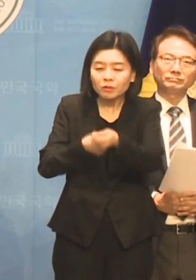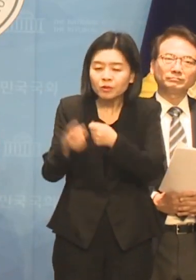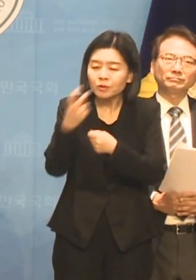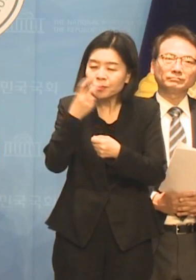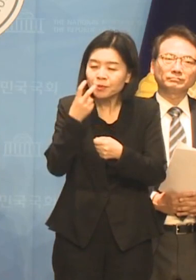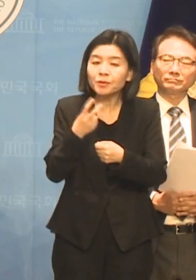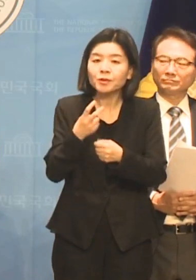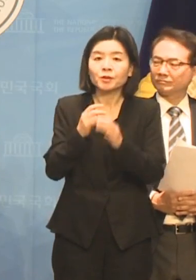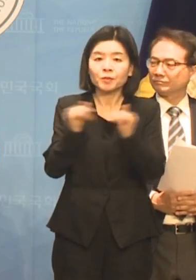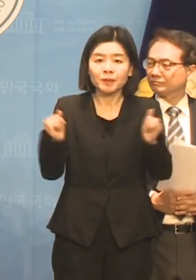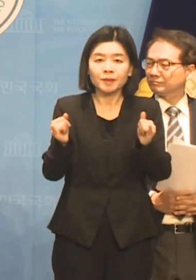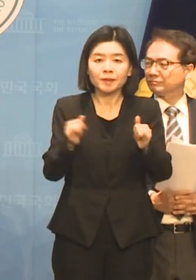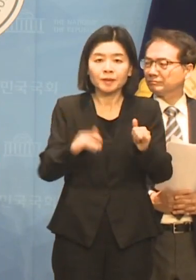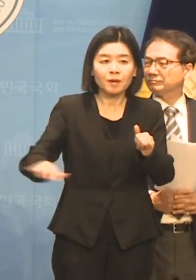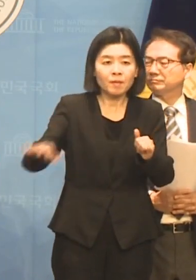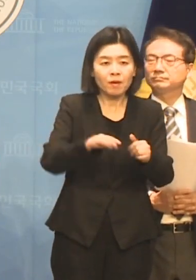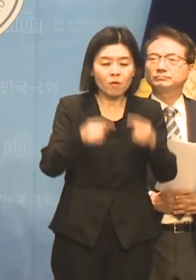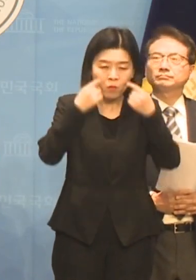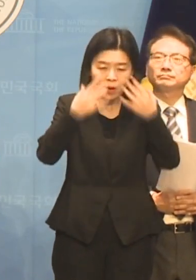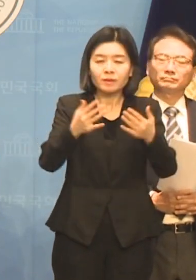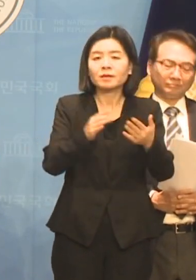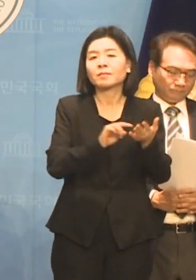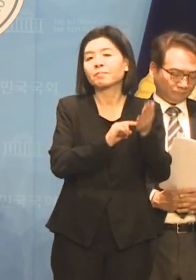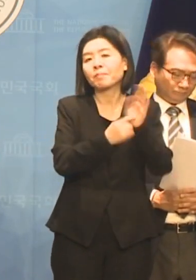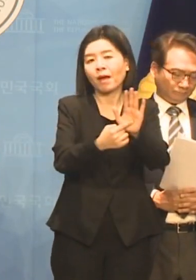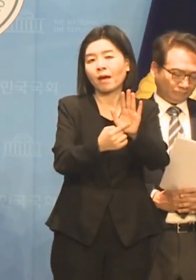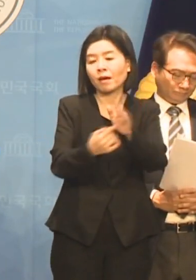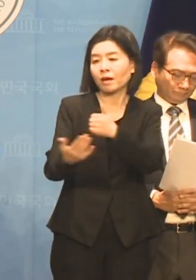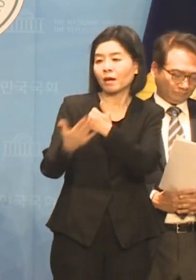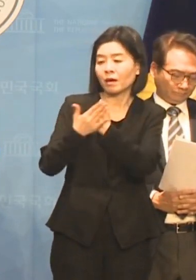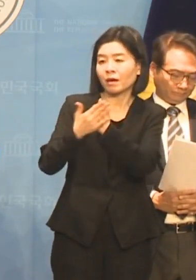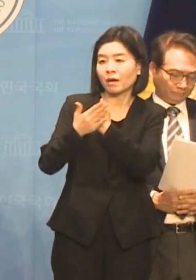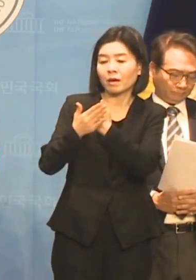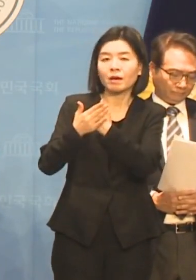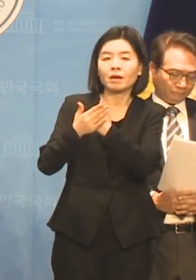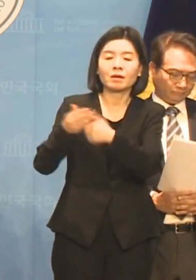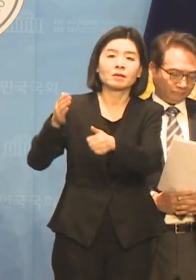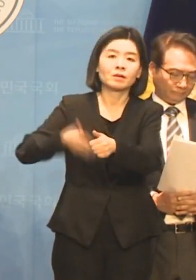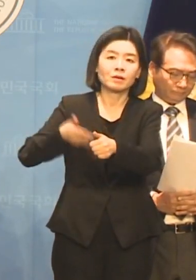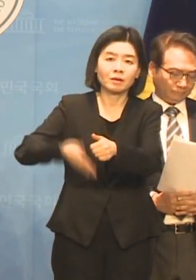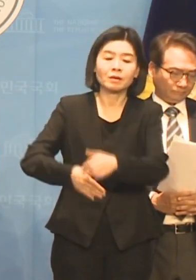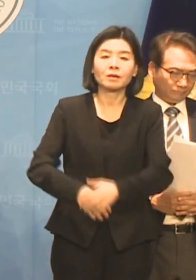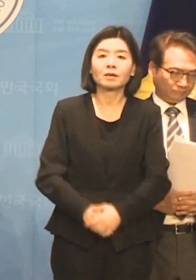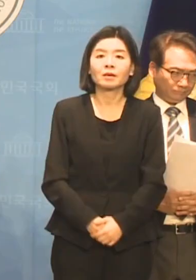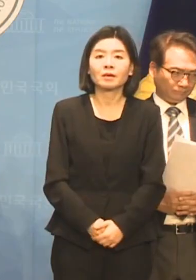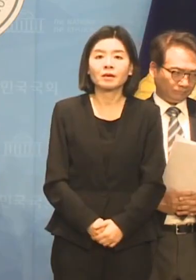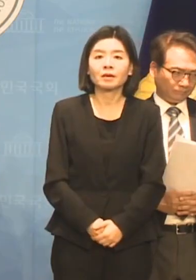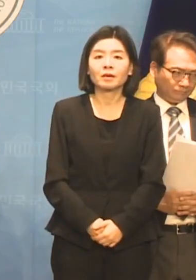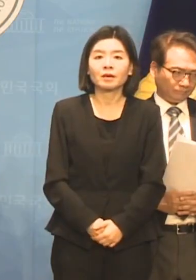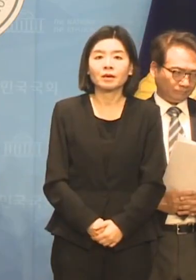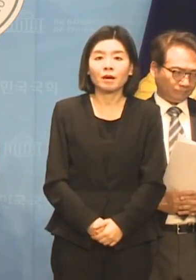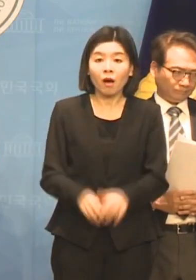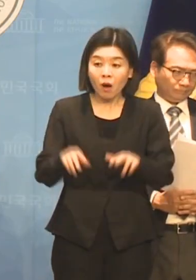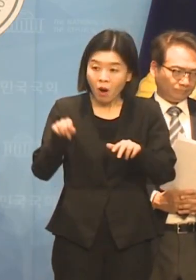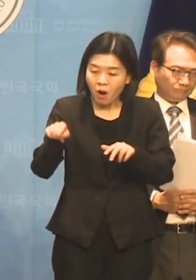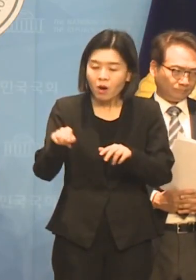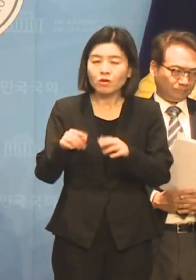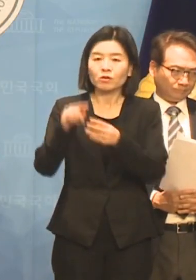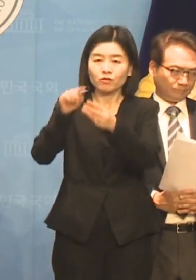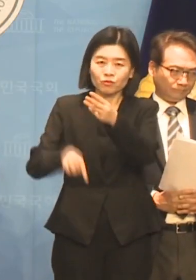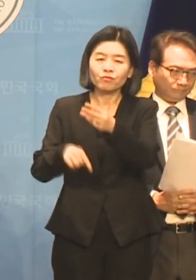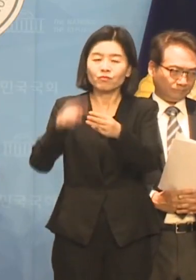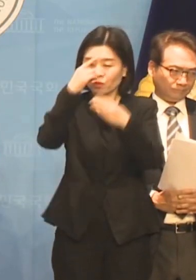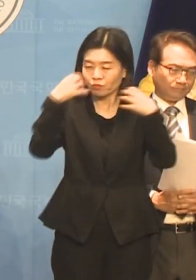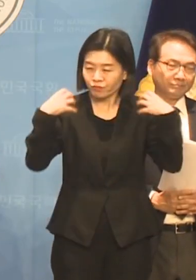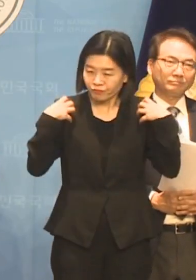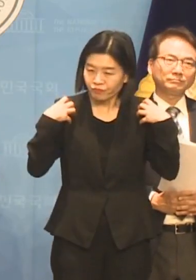국민께 명명백백히 밝히는 데 협조하십시오. 그것이 그나마 윤석열